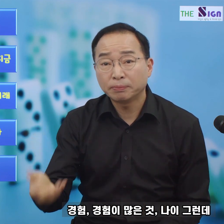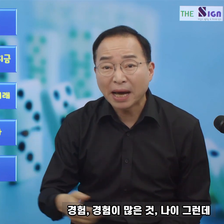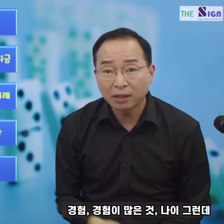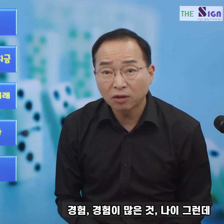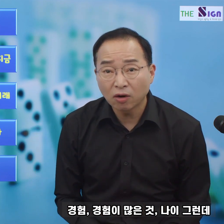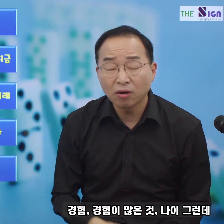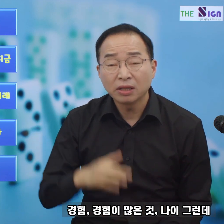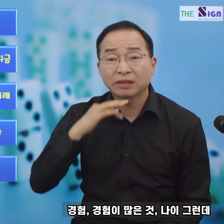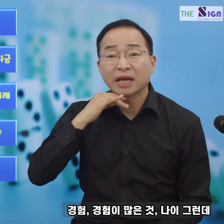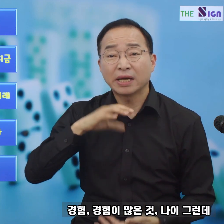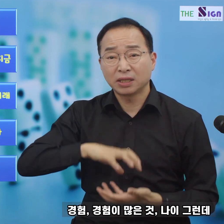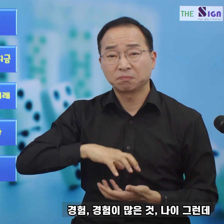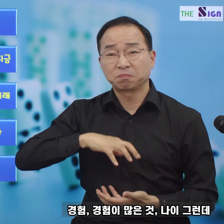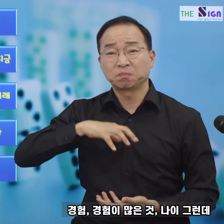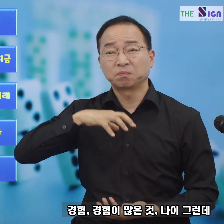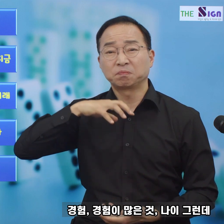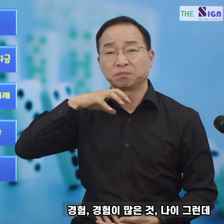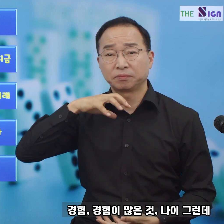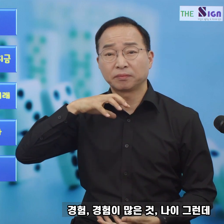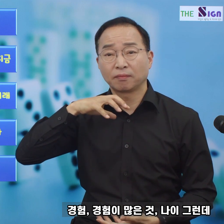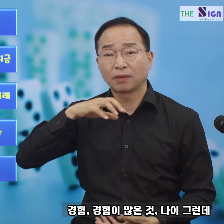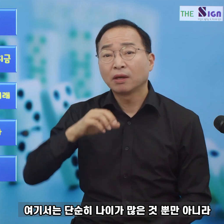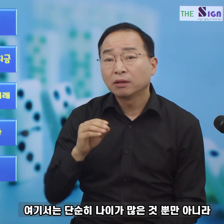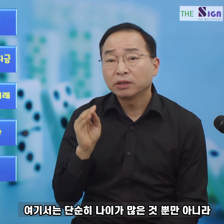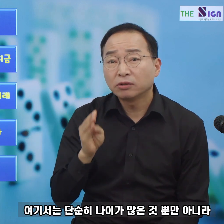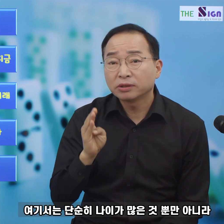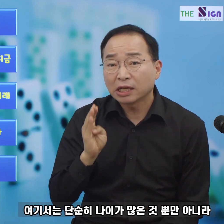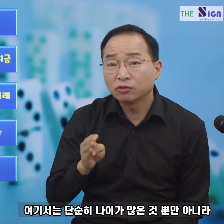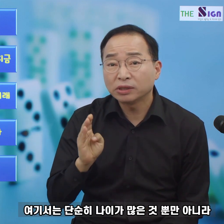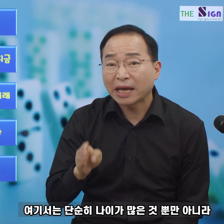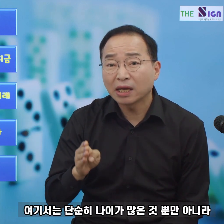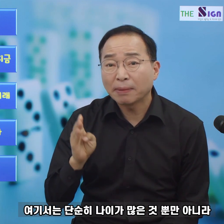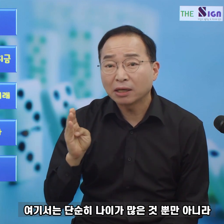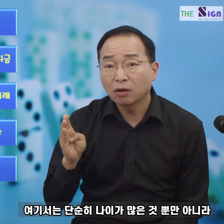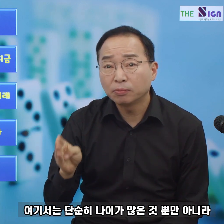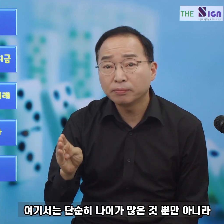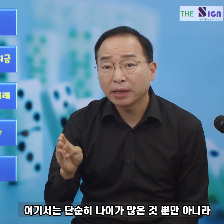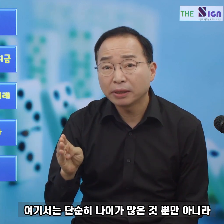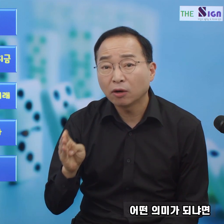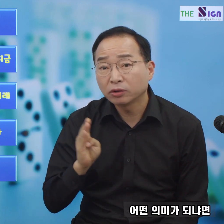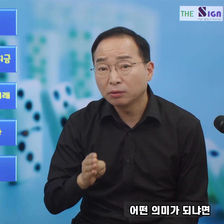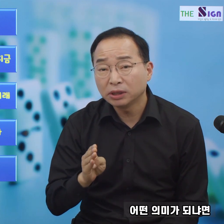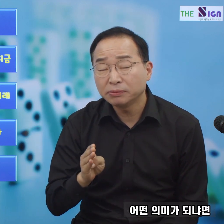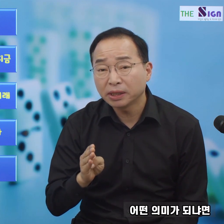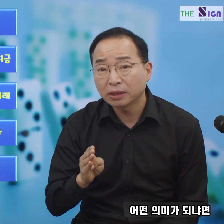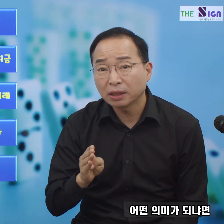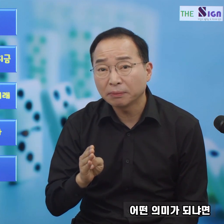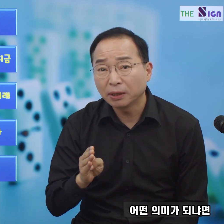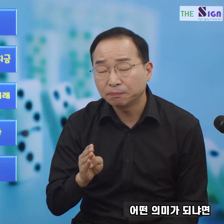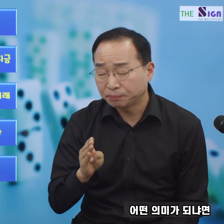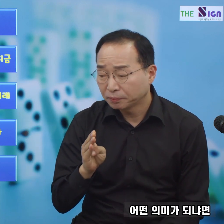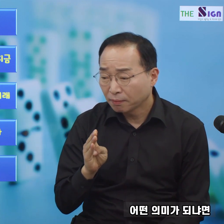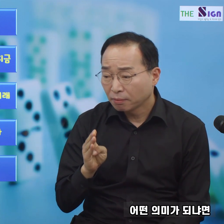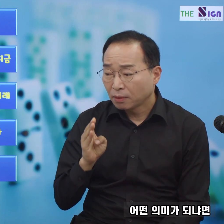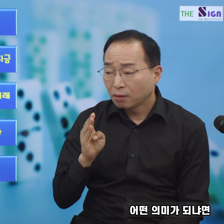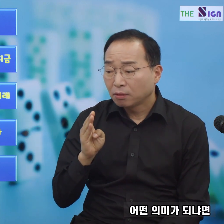많은 거, 나이. 근데 여기서는 단순히 나이가 많은 것 뿐만 아니라 어떤 의미가 되냐면